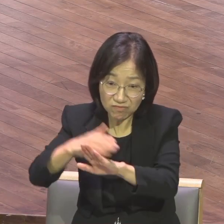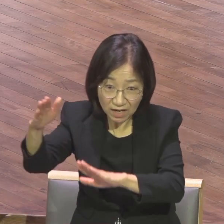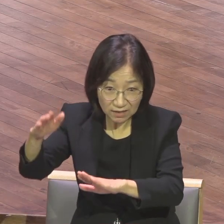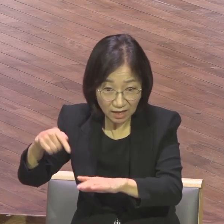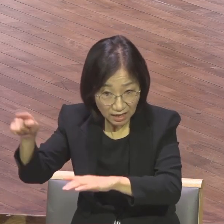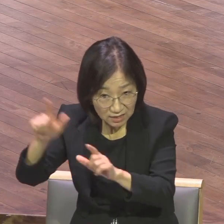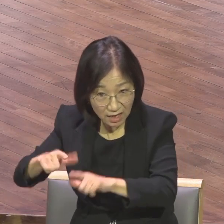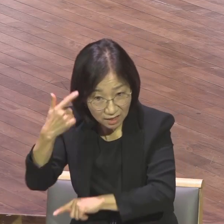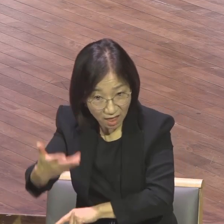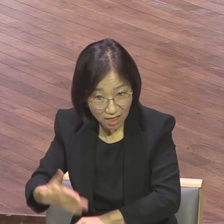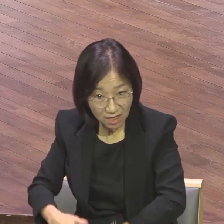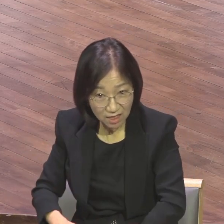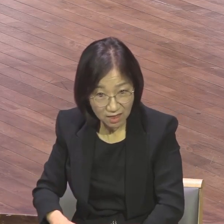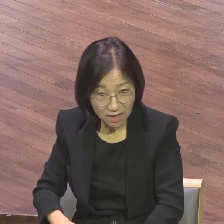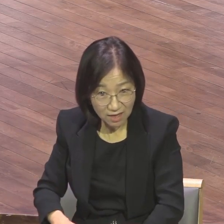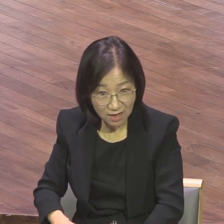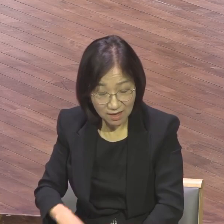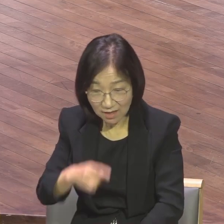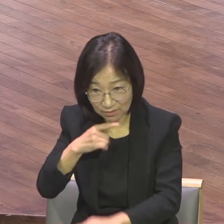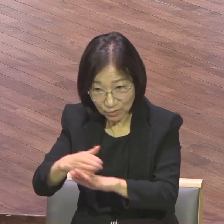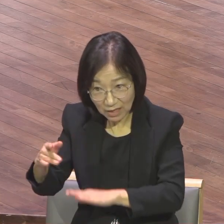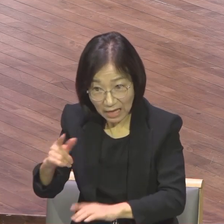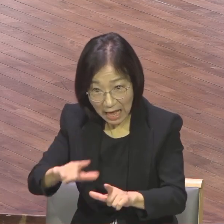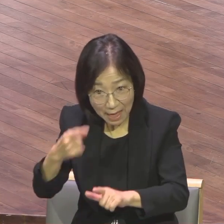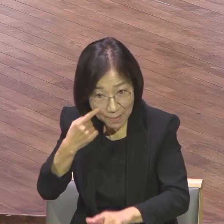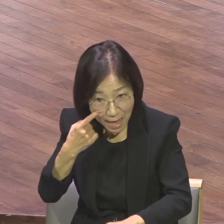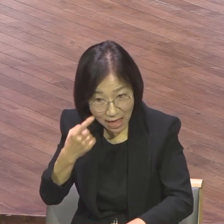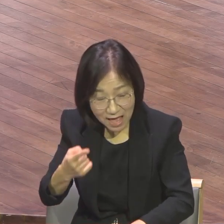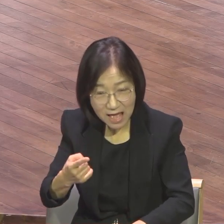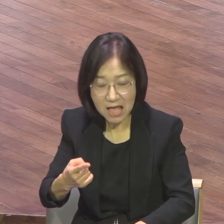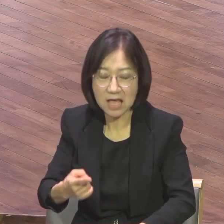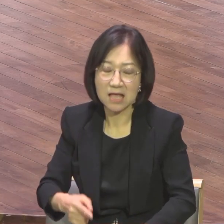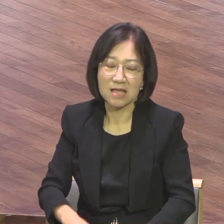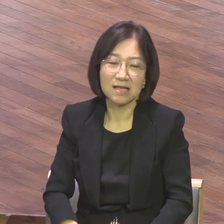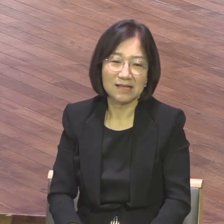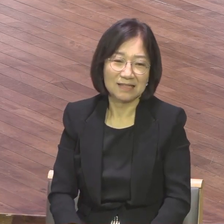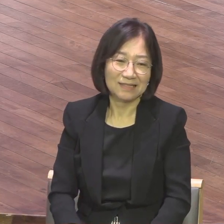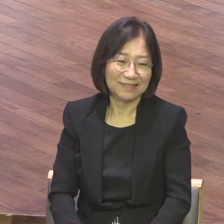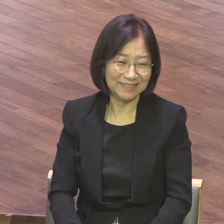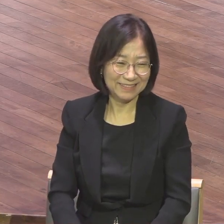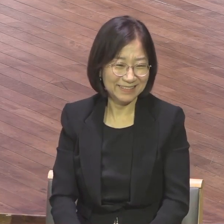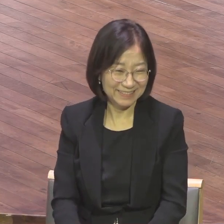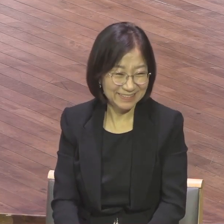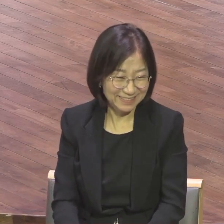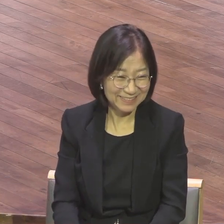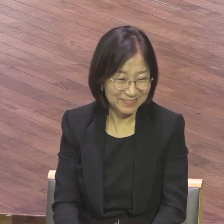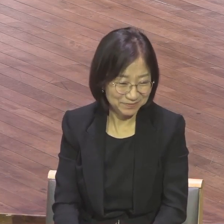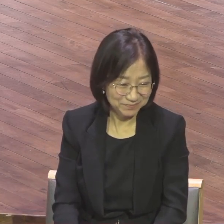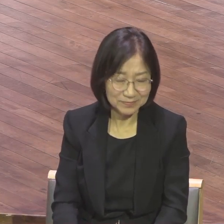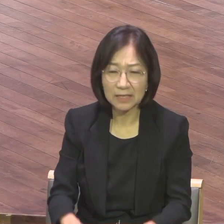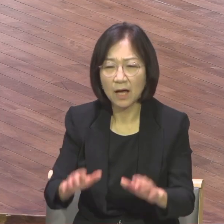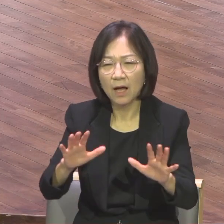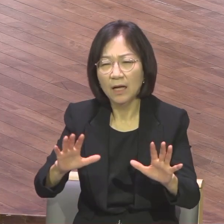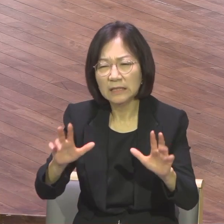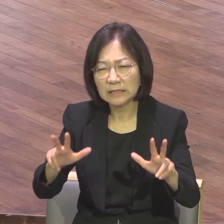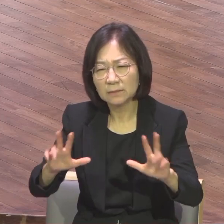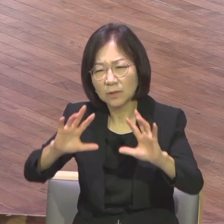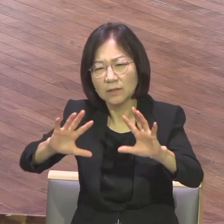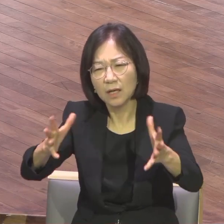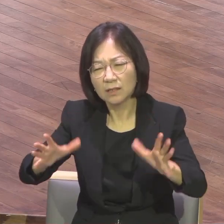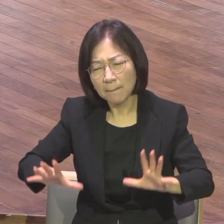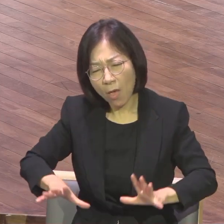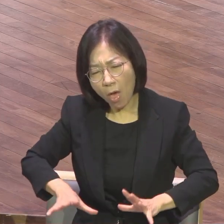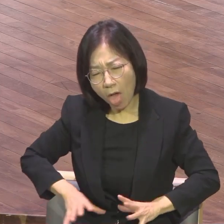평양 말고 한번 보내줄까요? 어떻게 살고 있는지. 지구촌에 유일하게 아싸 먹을 게 없어 굶어